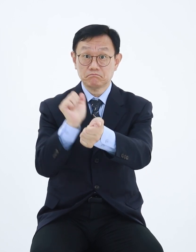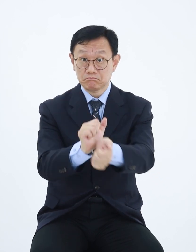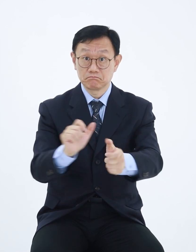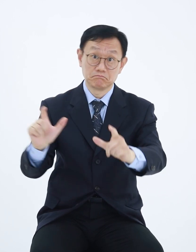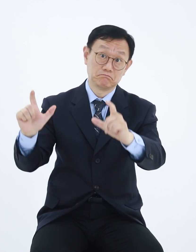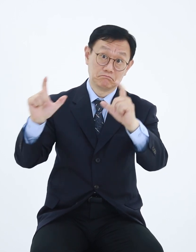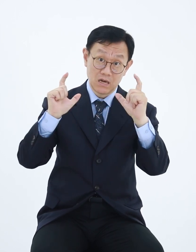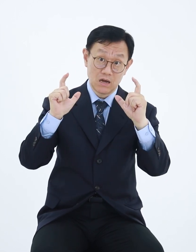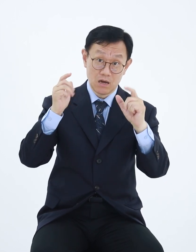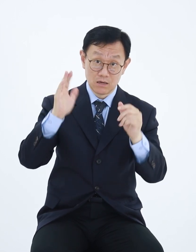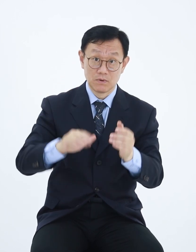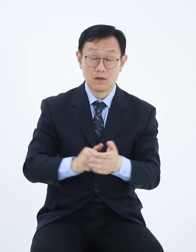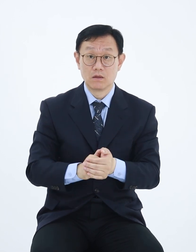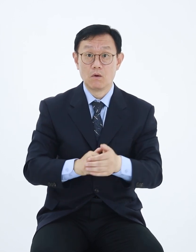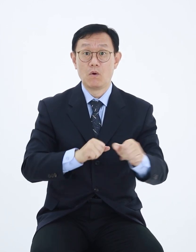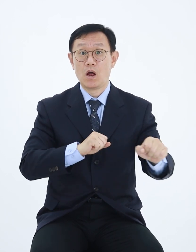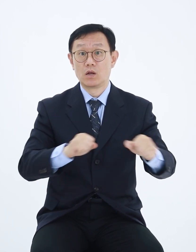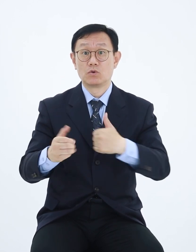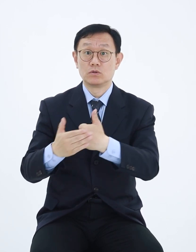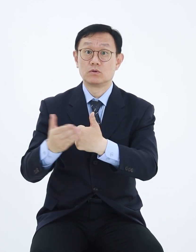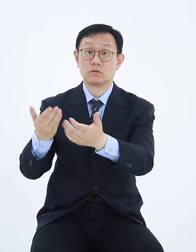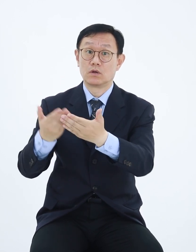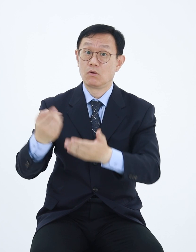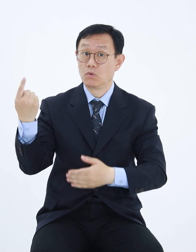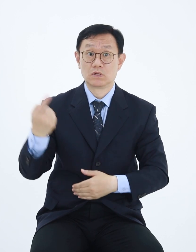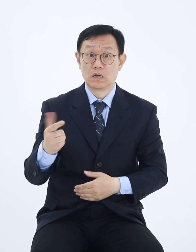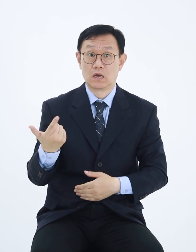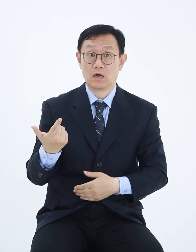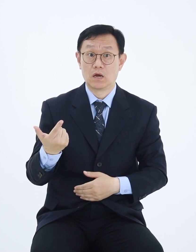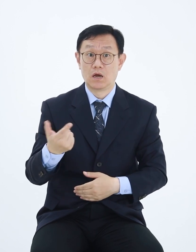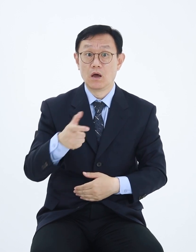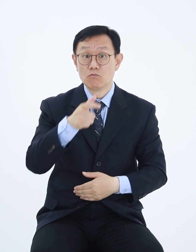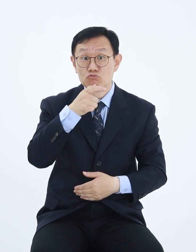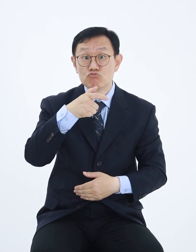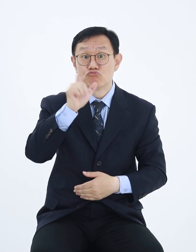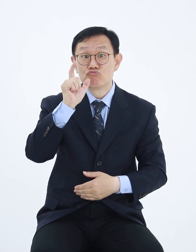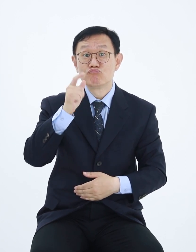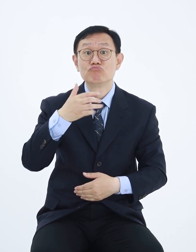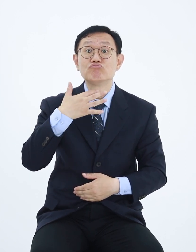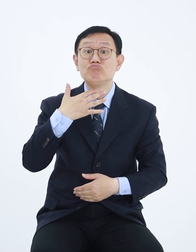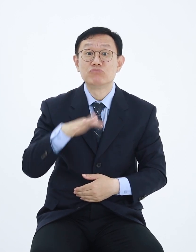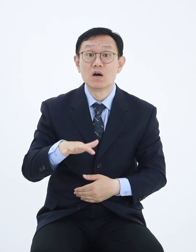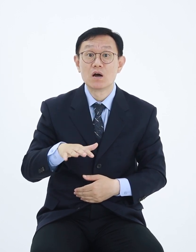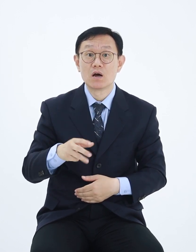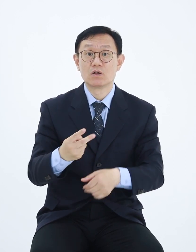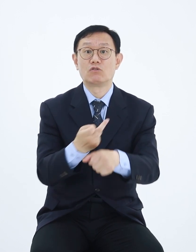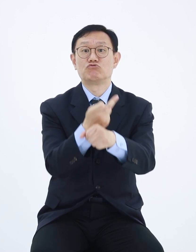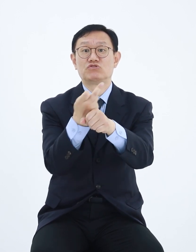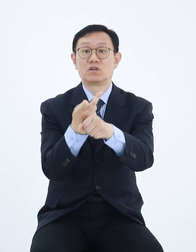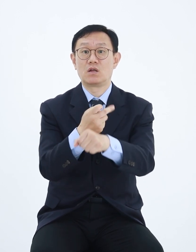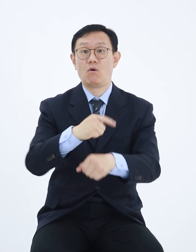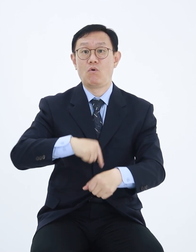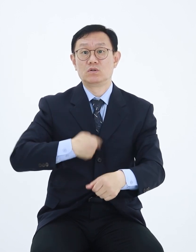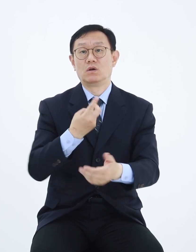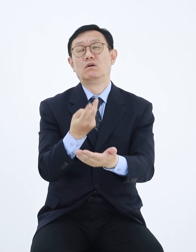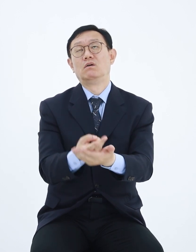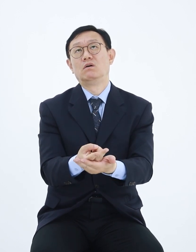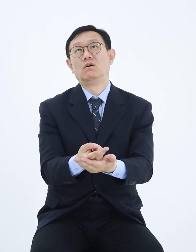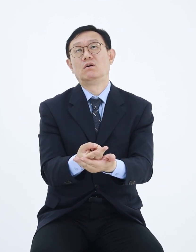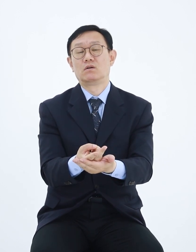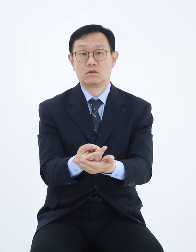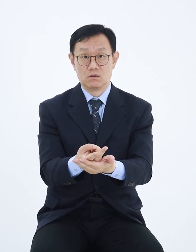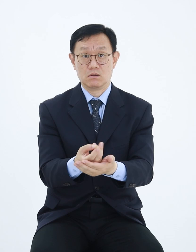판정을 받았지만 활동 지원사가 오지 않아 물 한 모금 마시지 못한 채 12시간 동안 혼자 누워 있어야